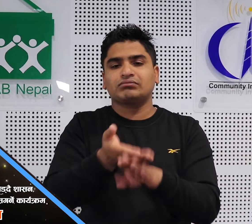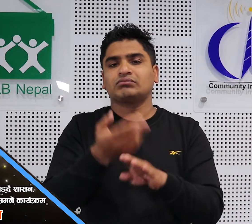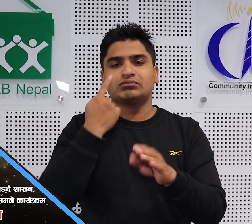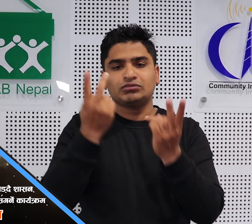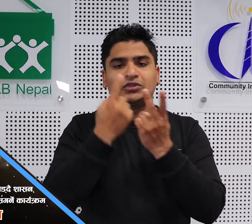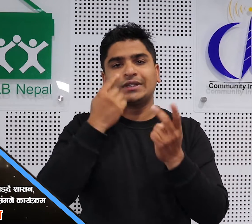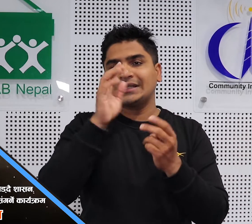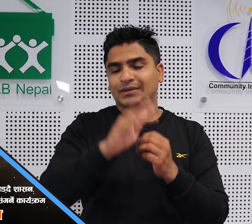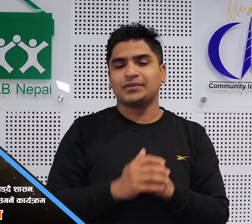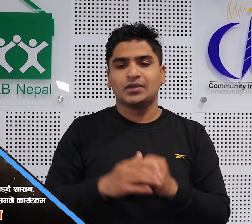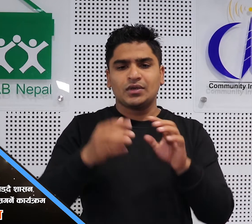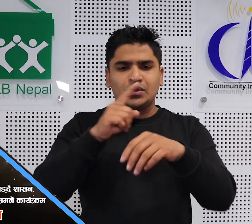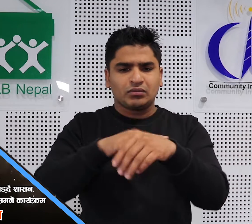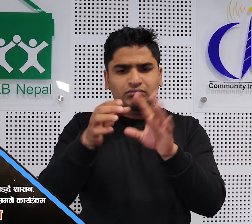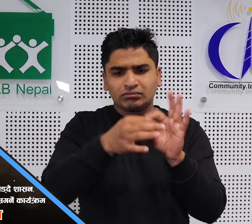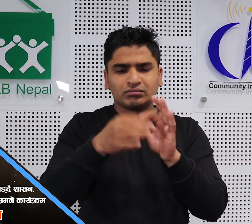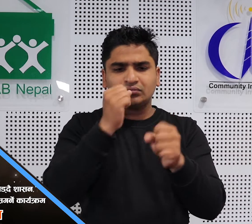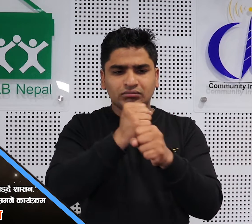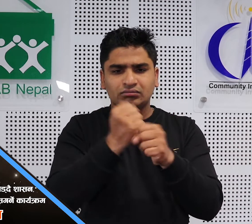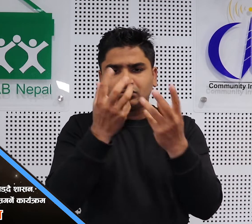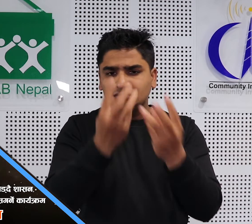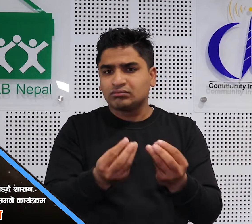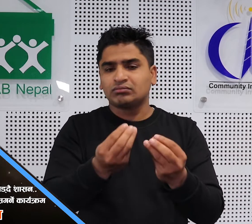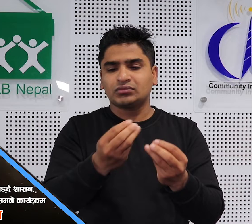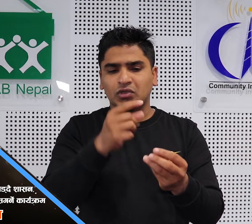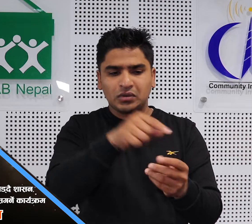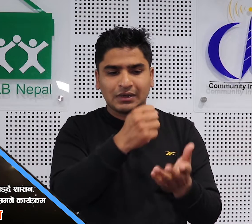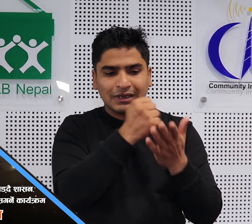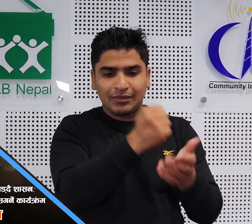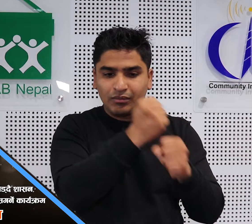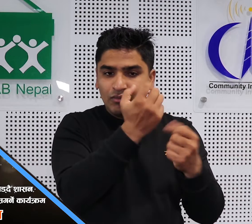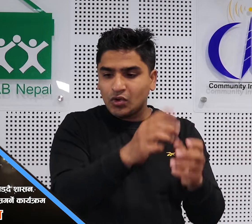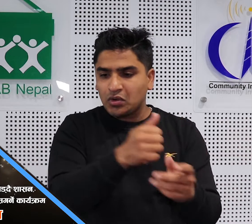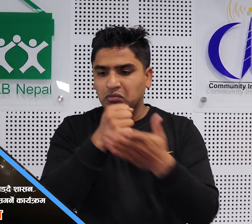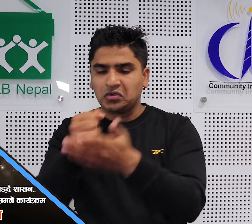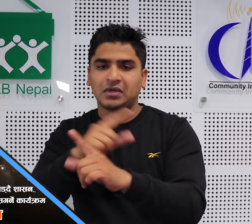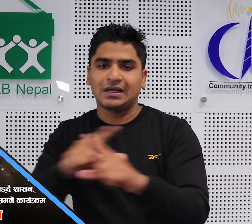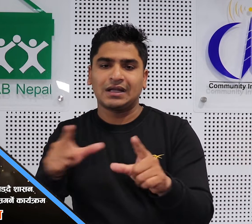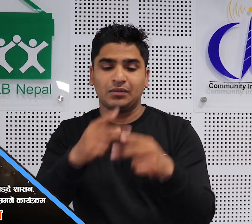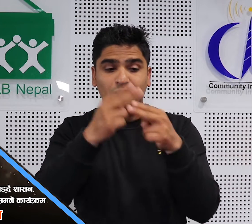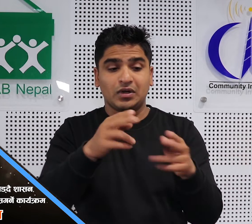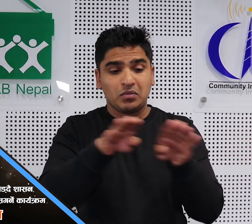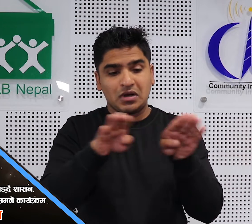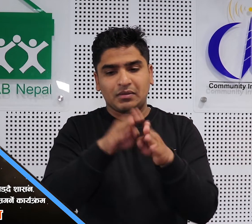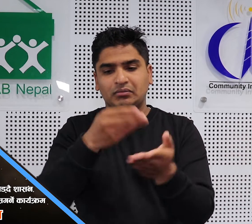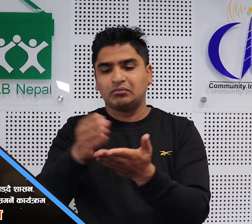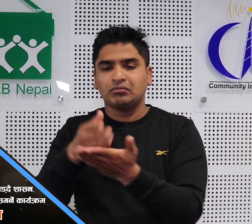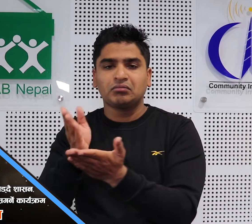समन्वयको अभावका कारण एउटाले गरेको काममा अर्काले असहयोग गर्ने, बजेटहरू समान रूपमा वितरण समेत नभएको नागरिकको गुनासो छ।